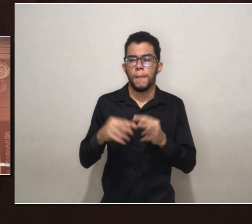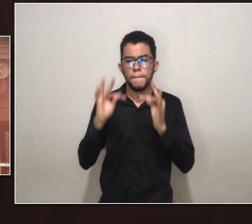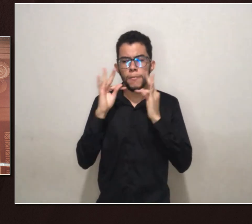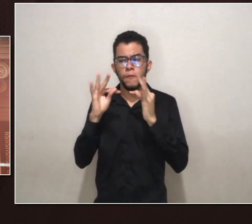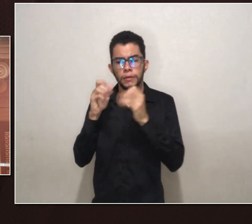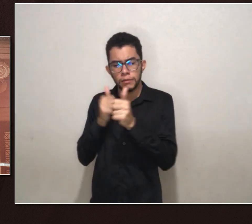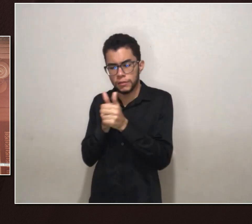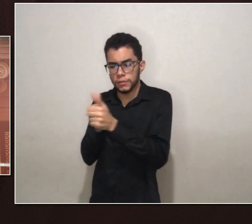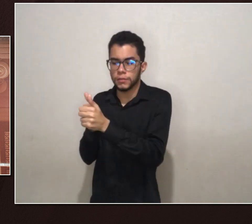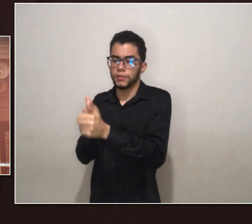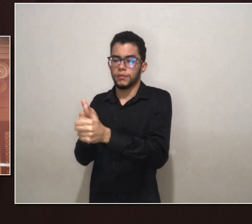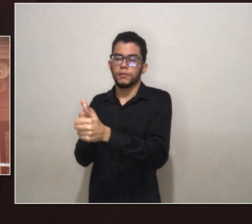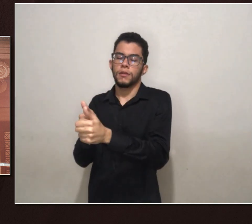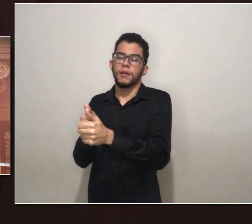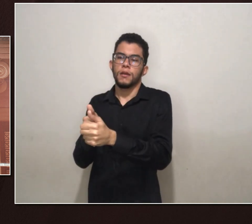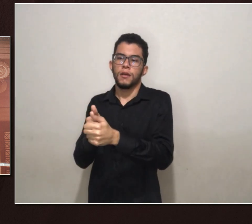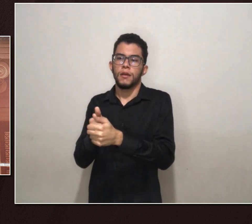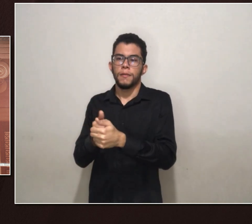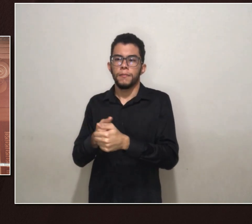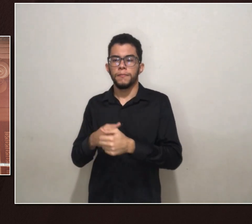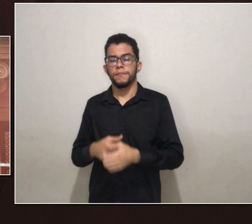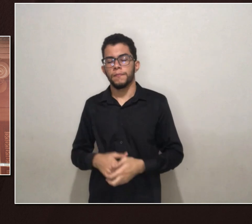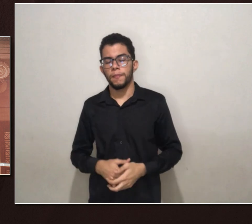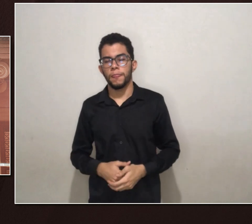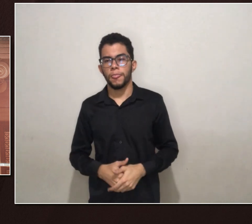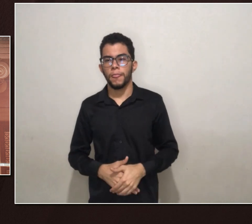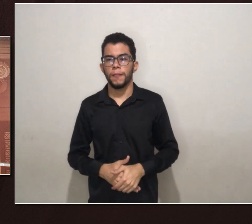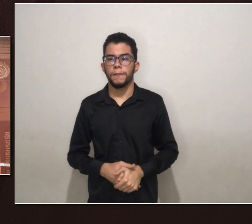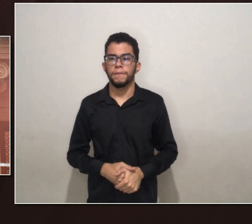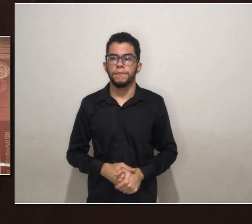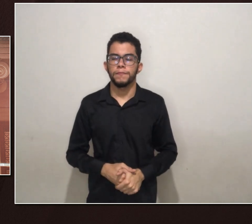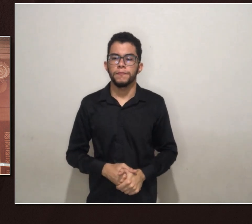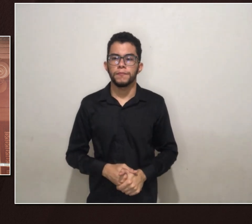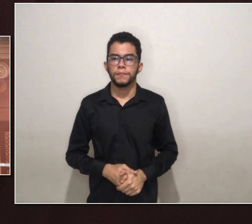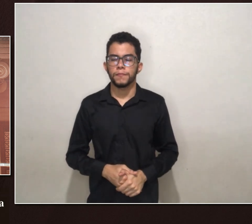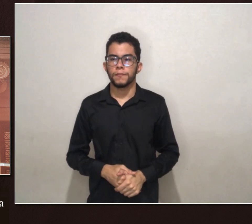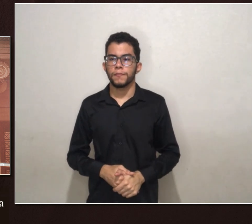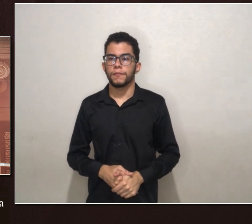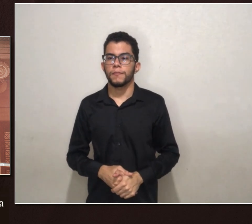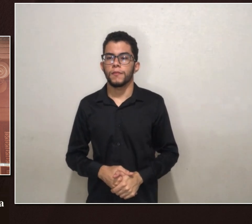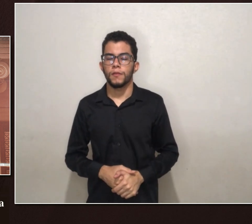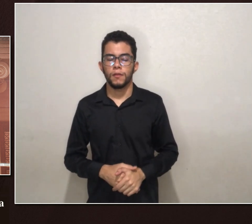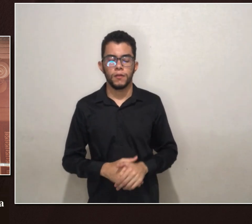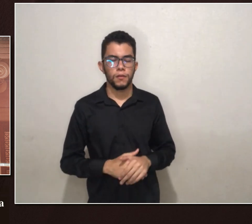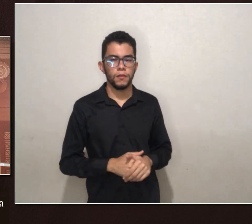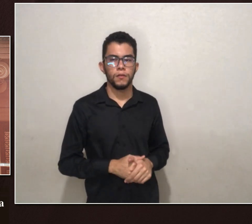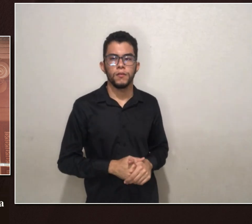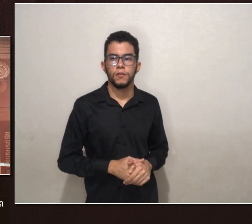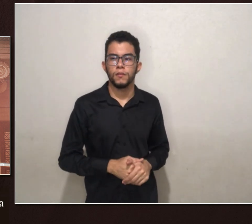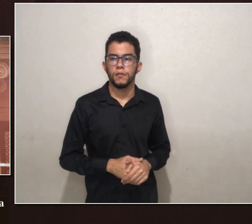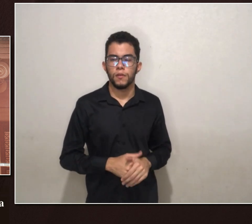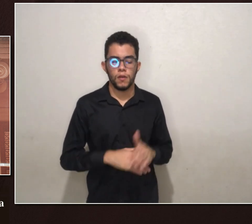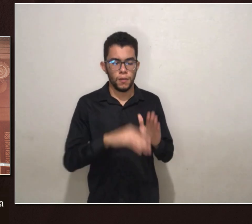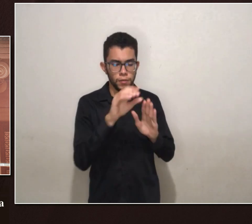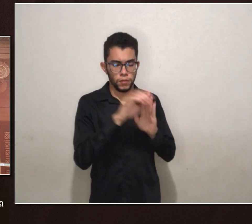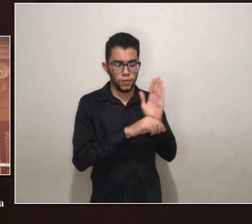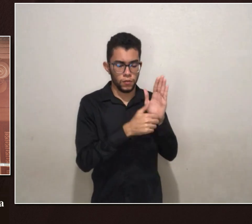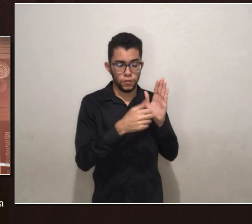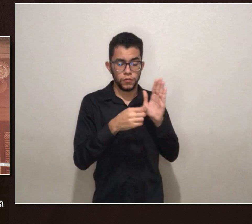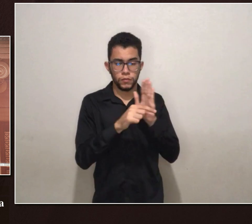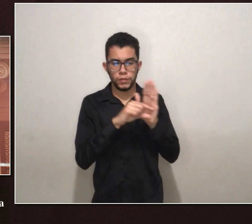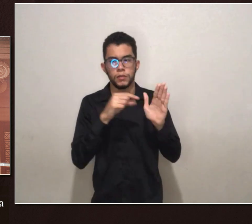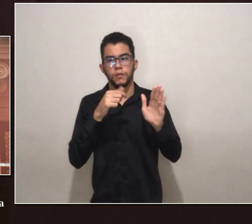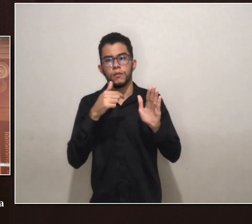né, 11, versículo 3: mas receio que, assim como a serpente enganou a Eva com a